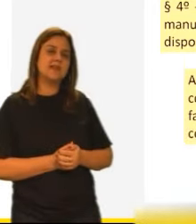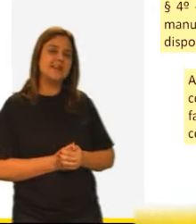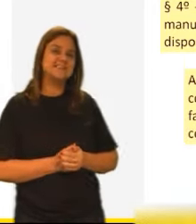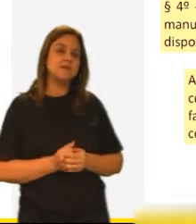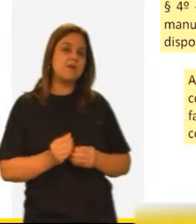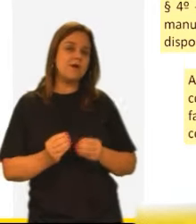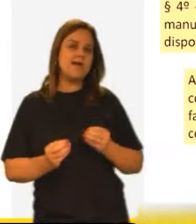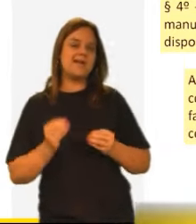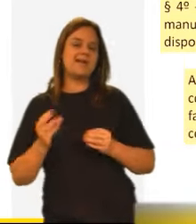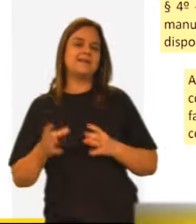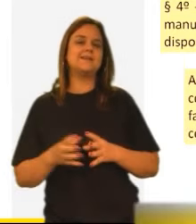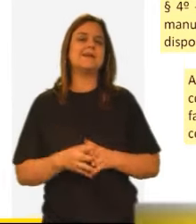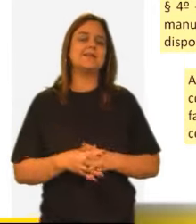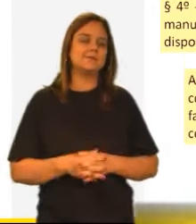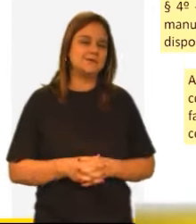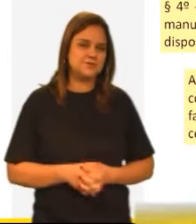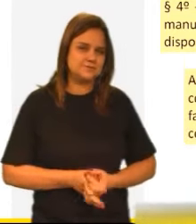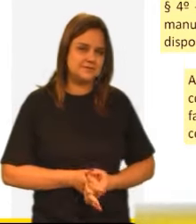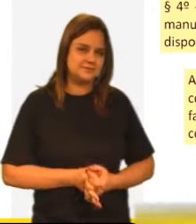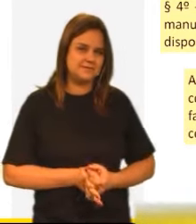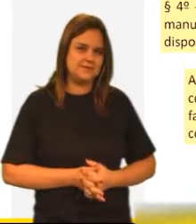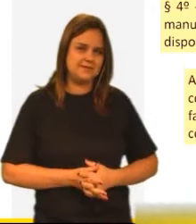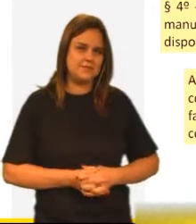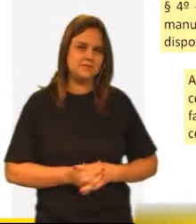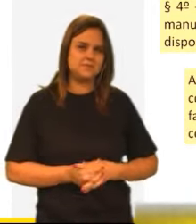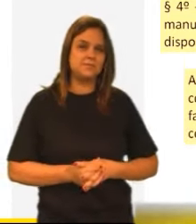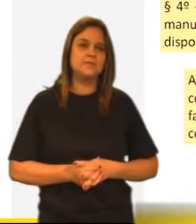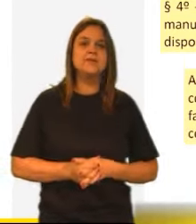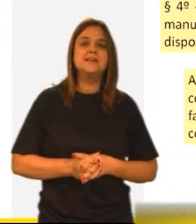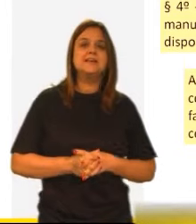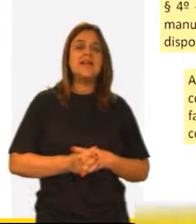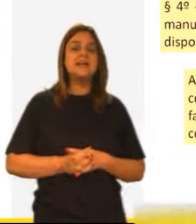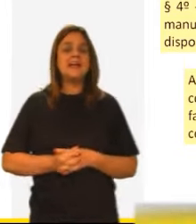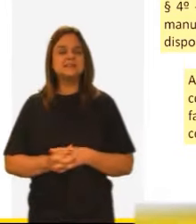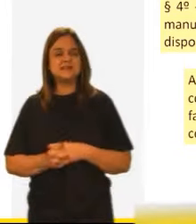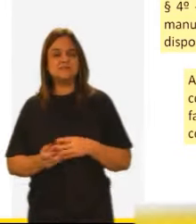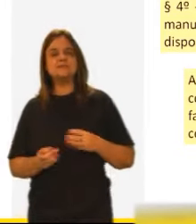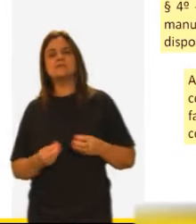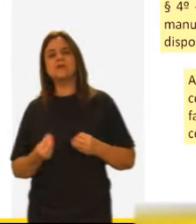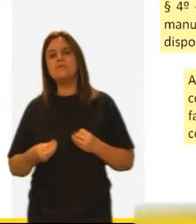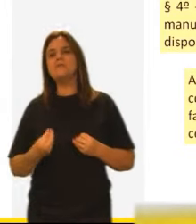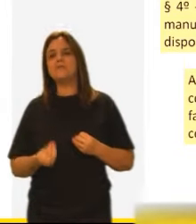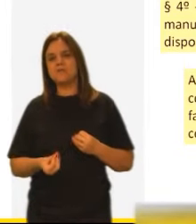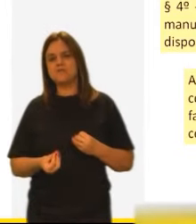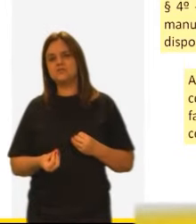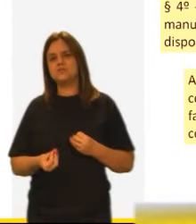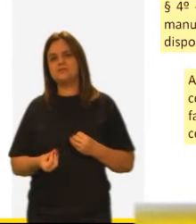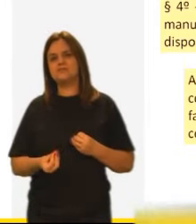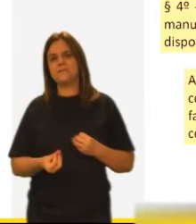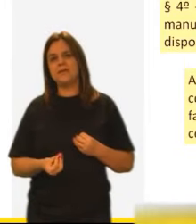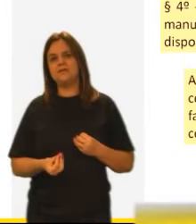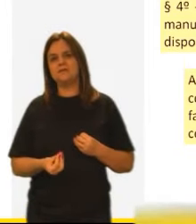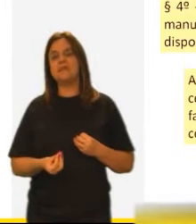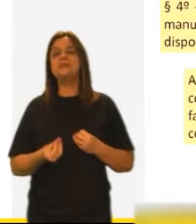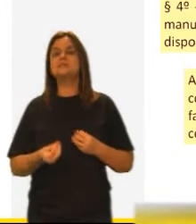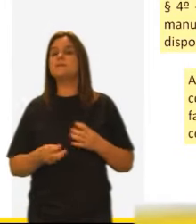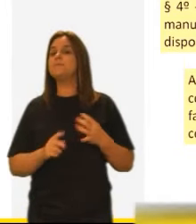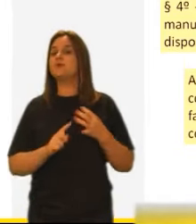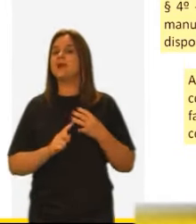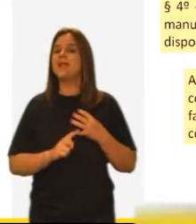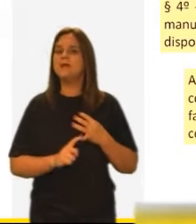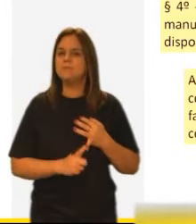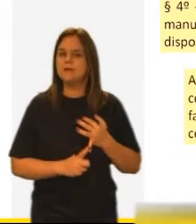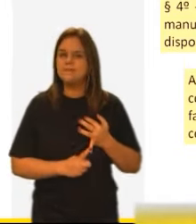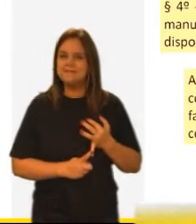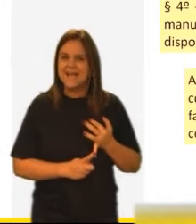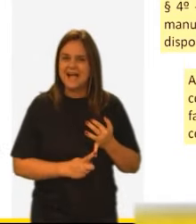impostos federais. E qual é a regra que está lá no artigo 154.1? Que a criação dessa nova fonte de financiamento tem que ser